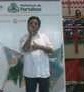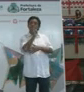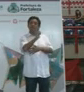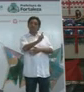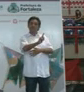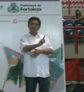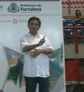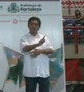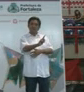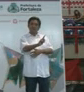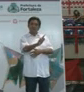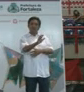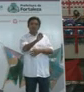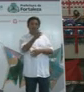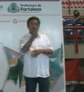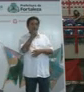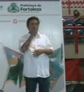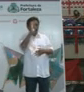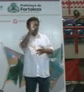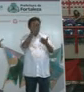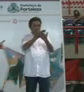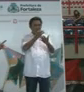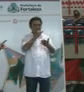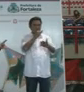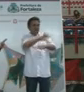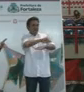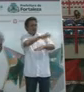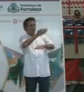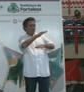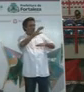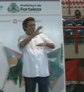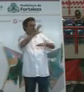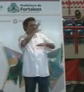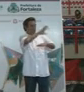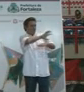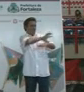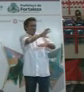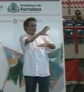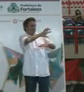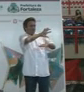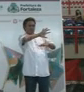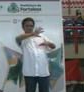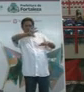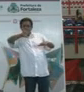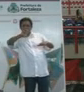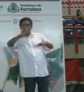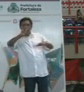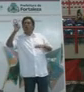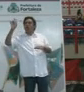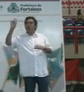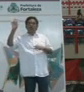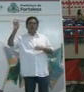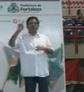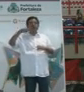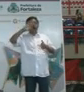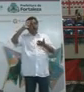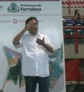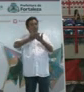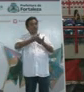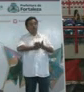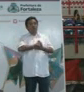capaz. Quando a gente diz que a fé remove montanhas, não é só a fé em Deus, não. É a fé na